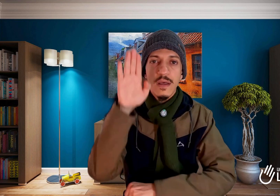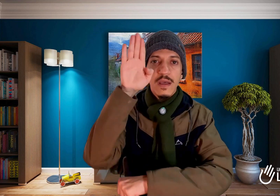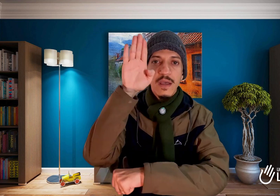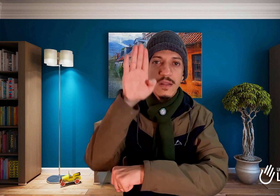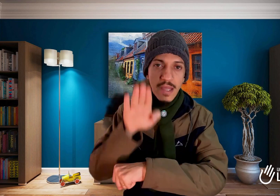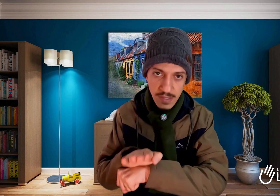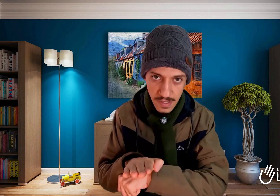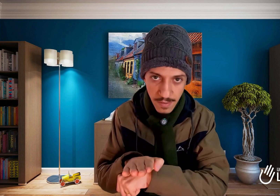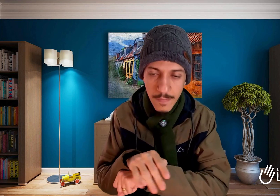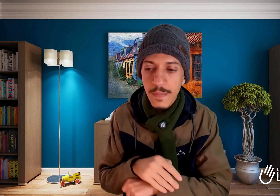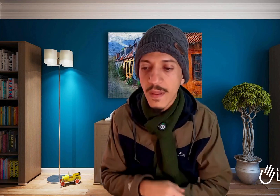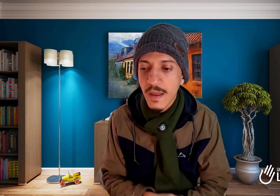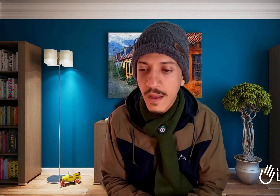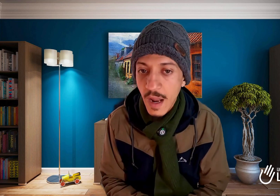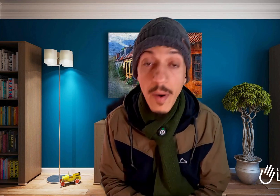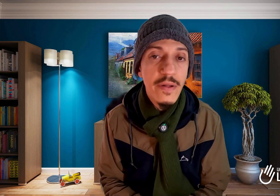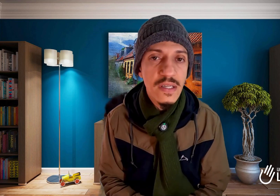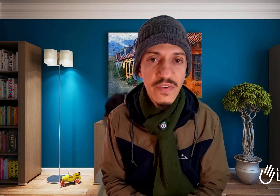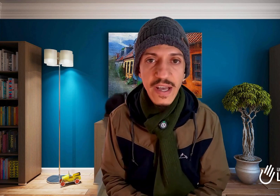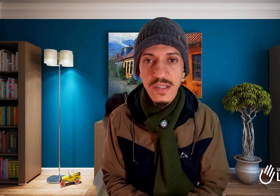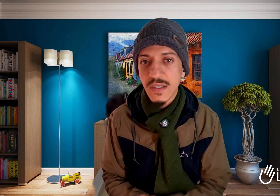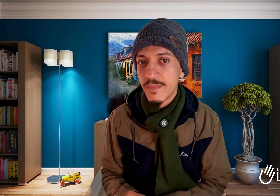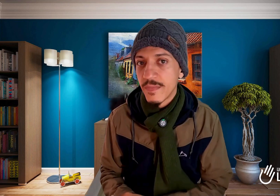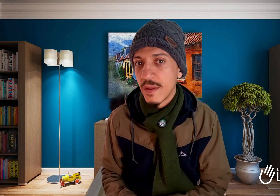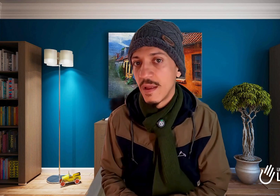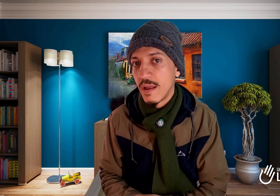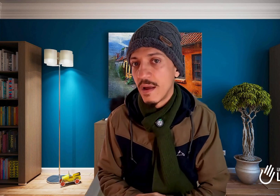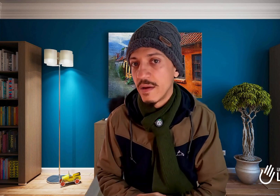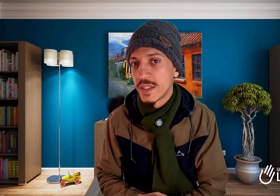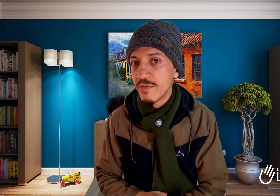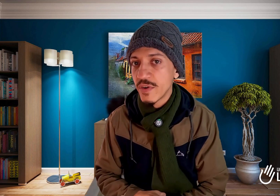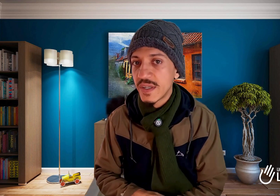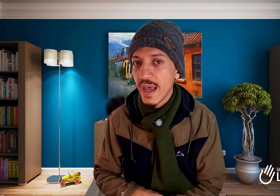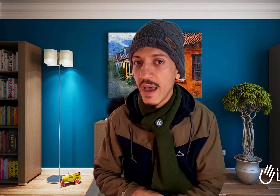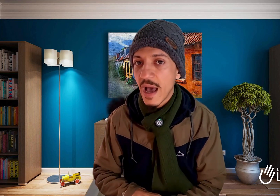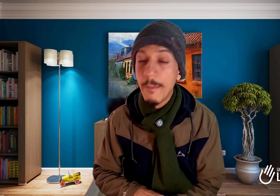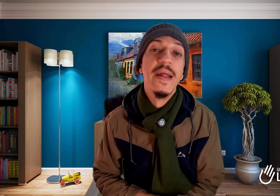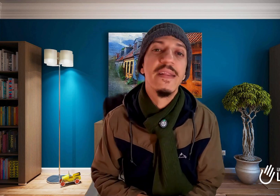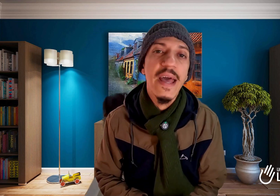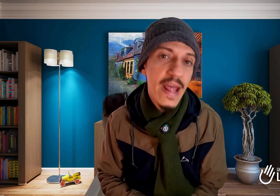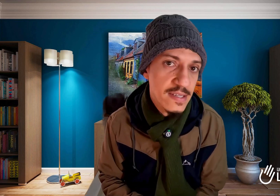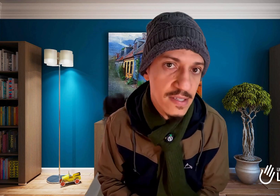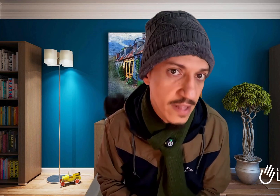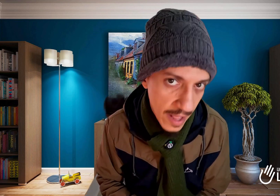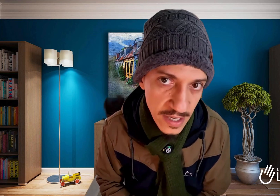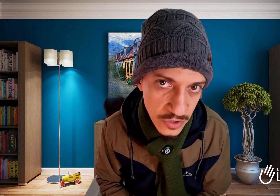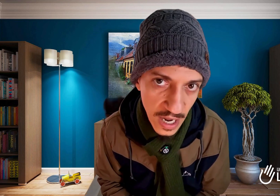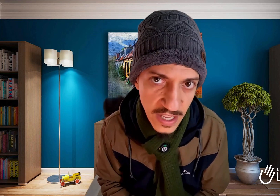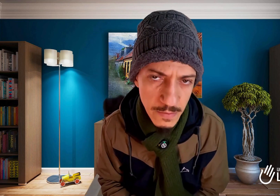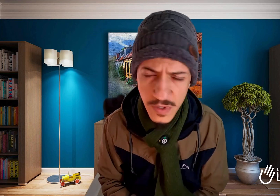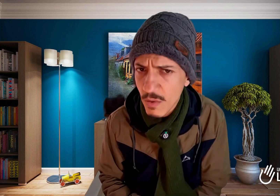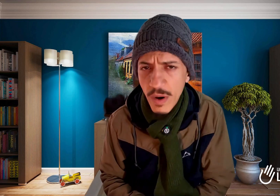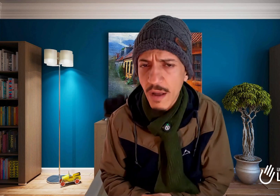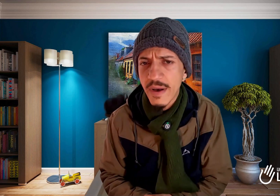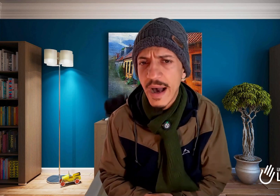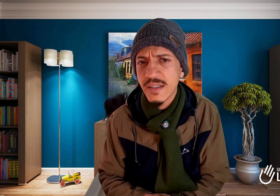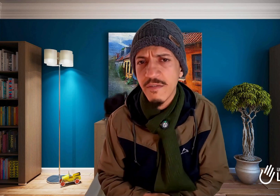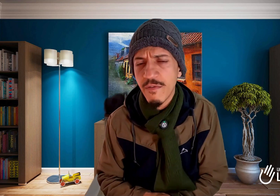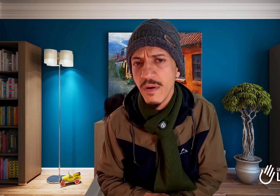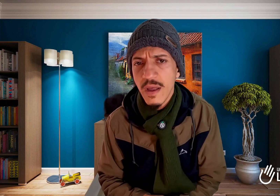e tem assim. A maioria das vezes, se você aprender esses três regionalismos, em qualquer lugar que você for,